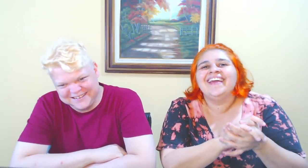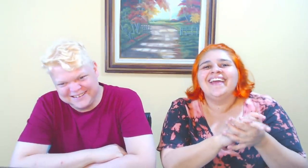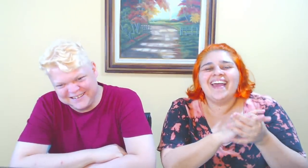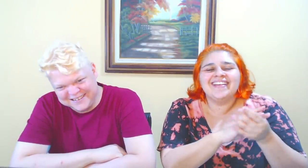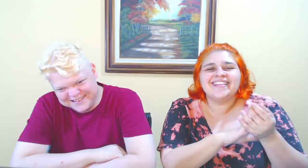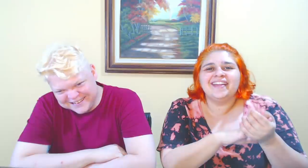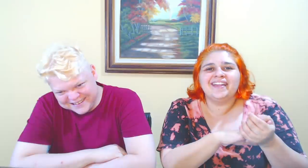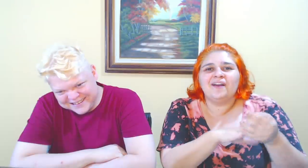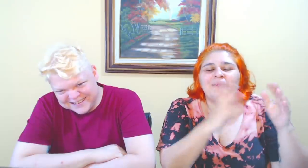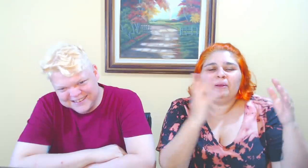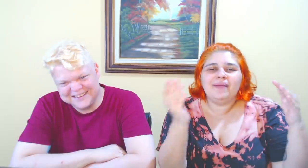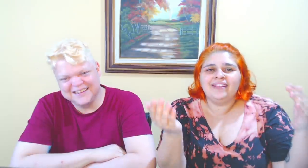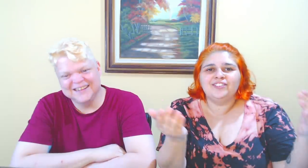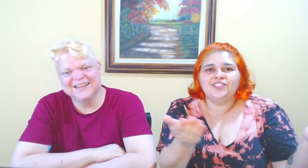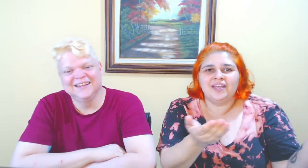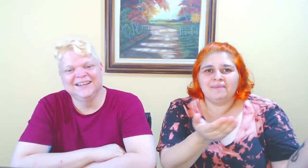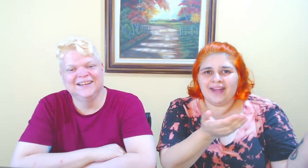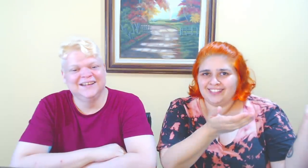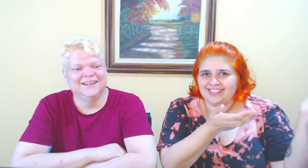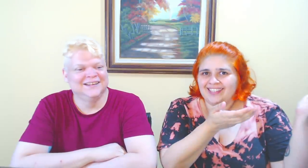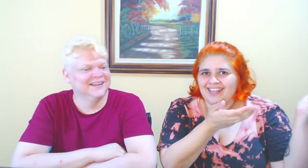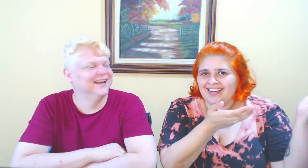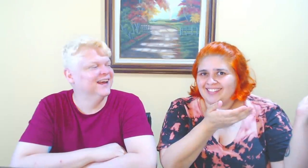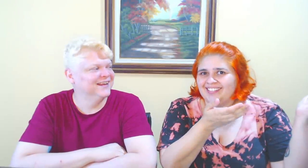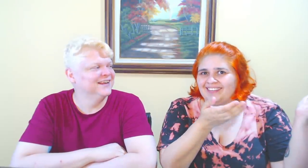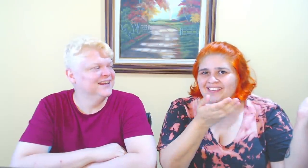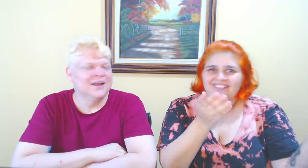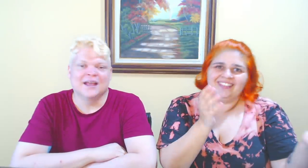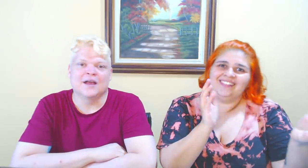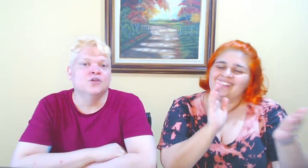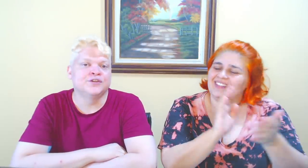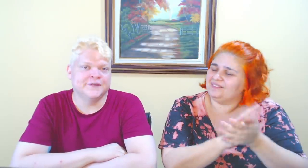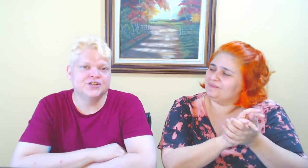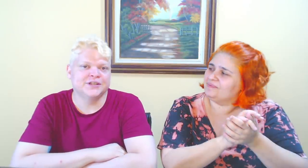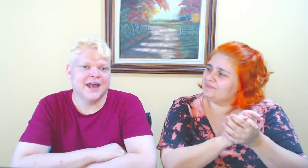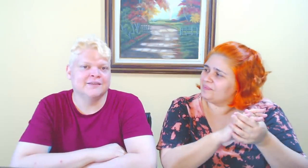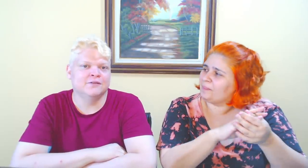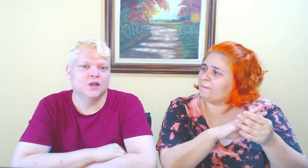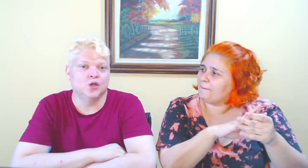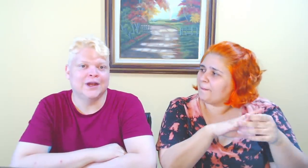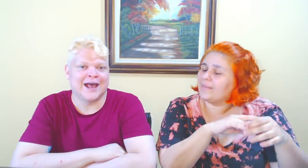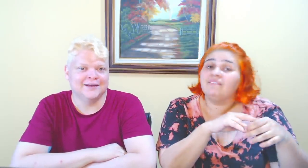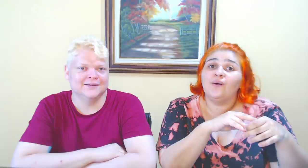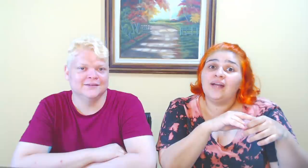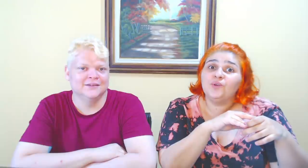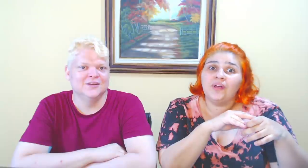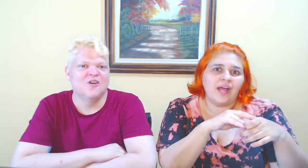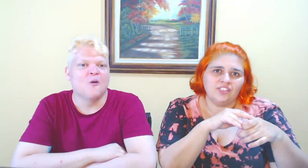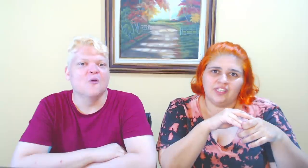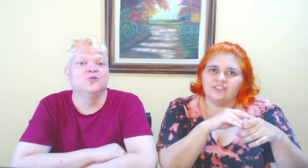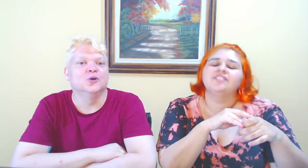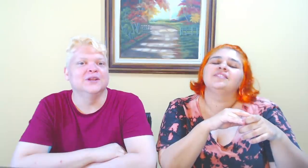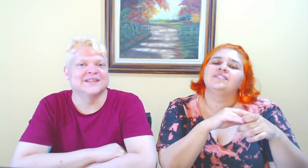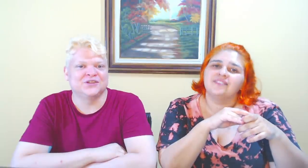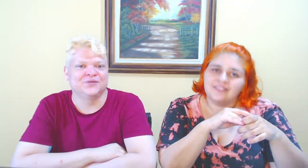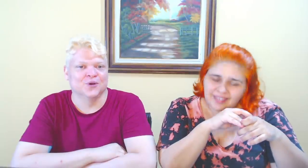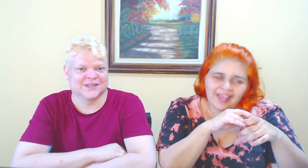Essa entra agora Para a minha listinha mágica Tênis Na minha vida Os fãs de Dark Vão adorar Vão adorar gente Com todas as forças